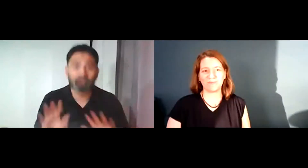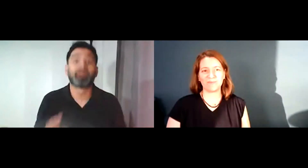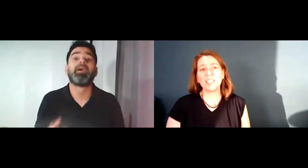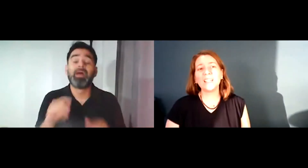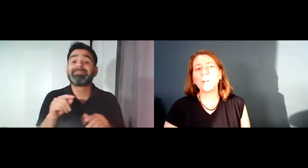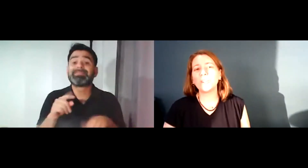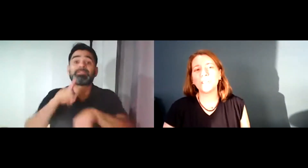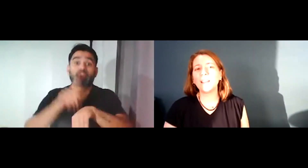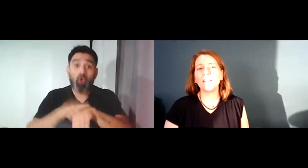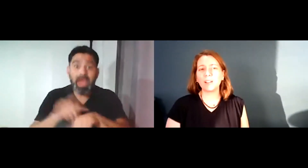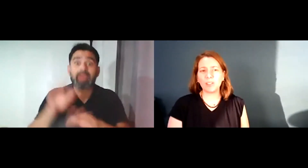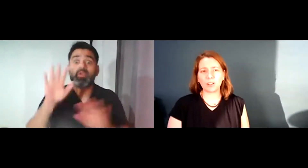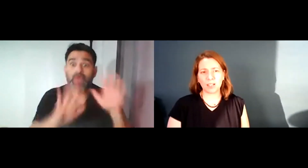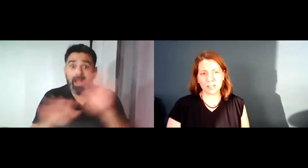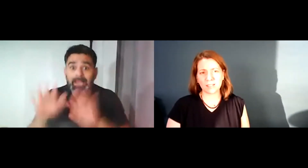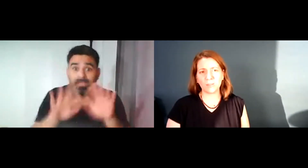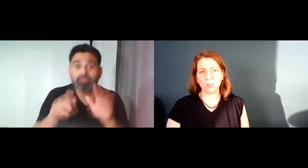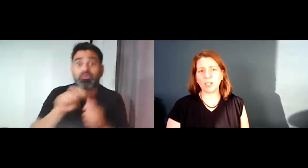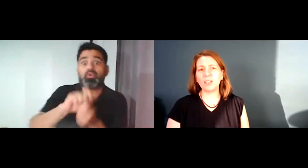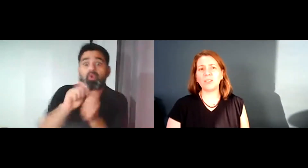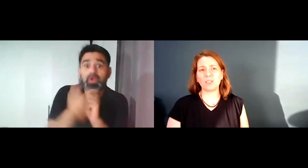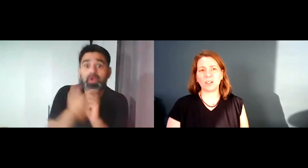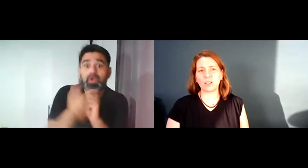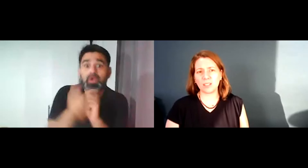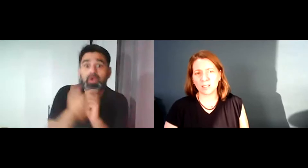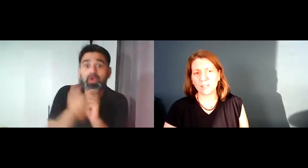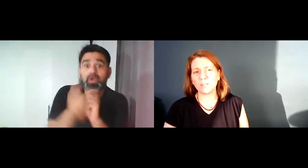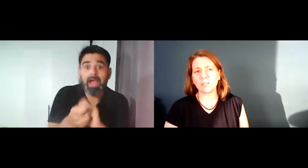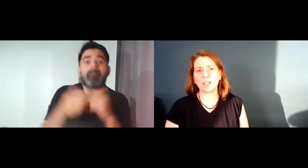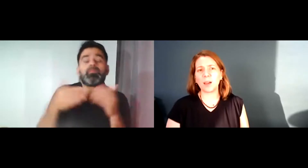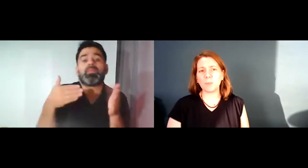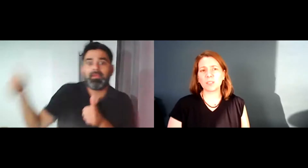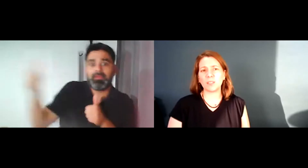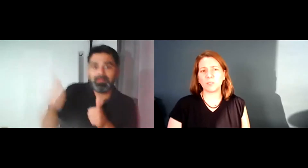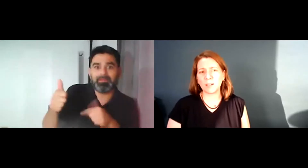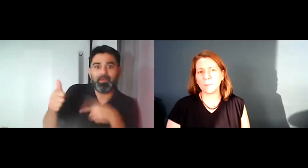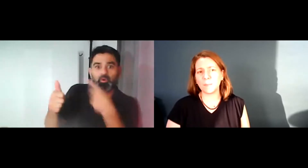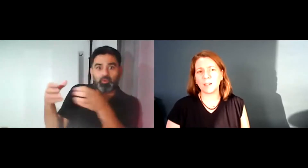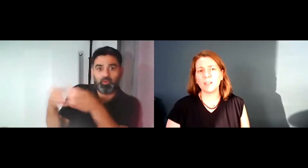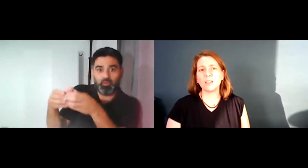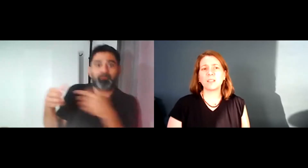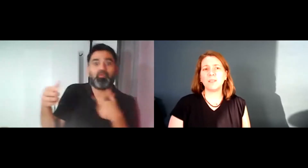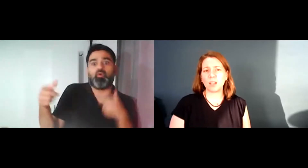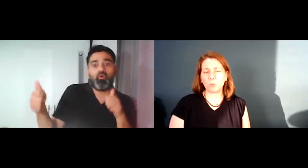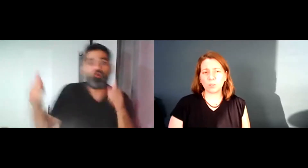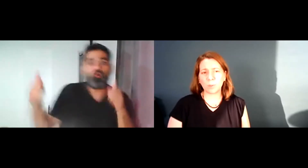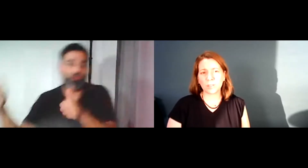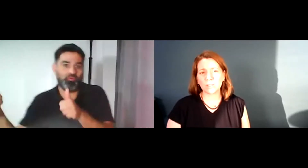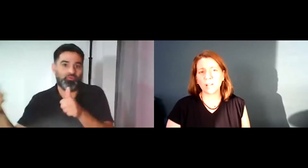Y bueno, tiene que ver con la organización de horarios, con la organización, si cambia, si no cambia, si viene alguna otra persona al